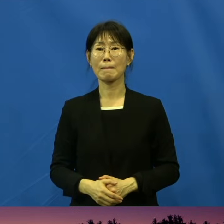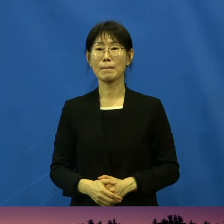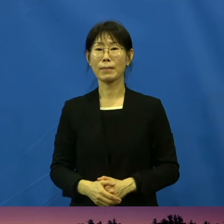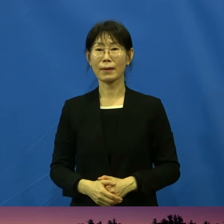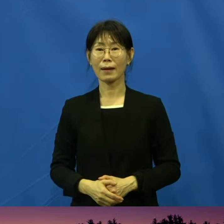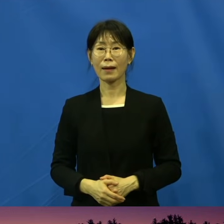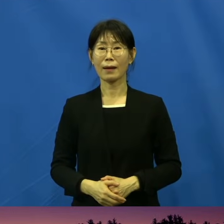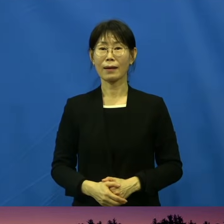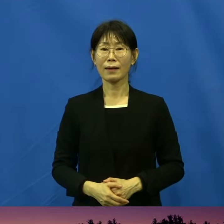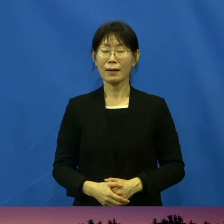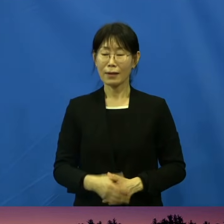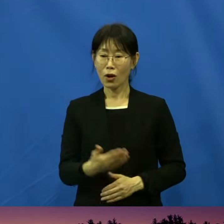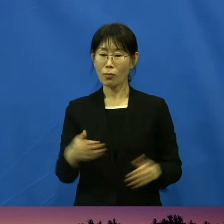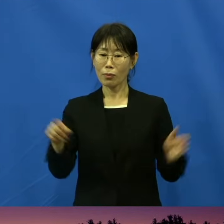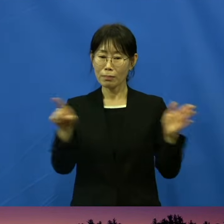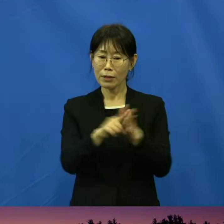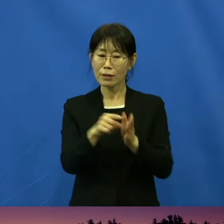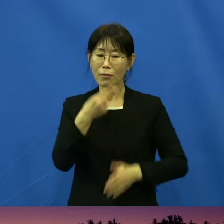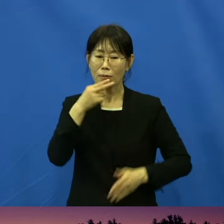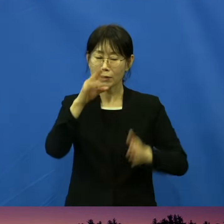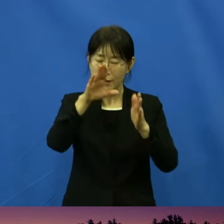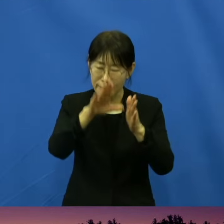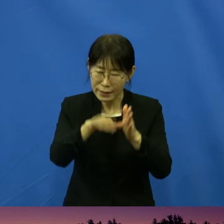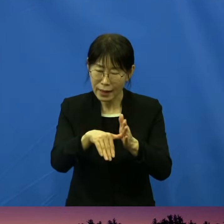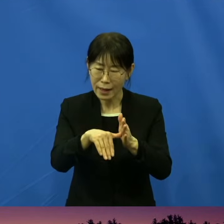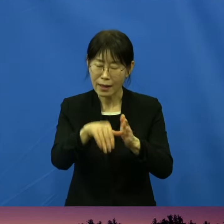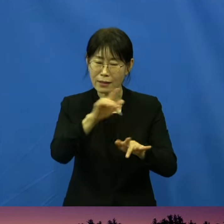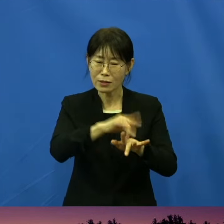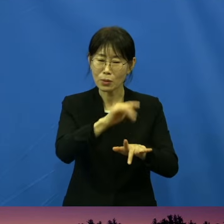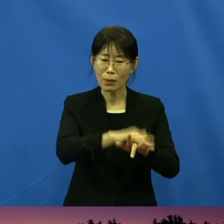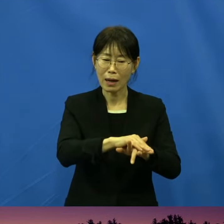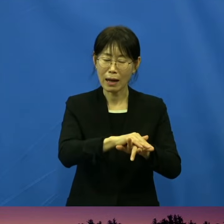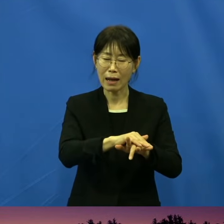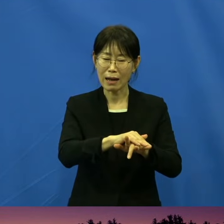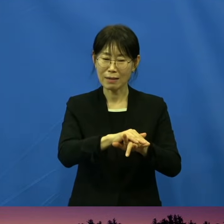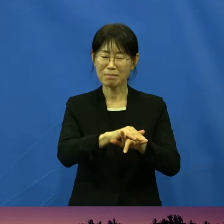물론 여러분, 이전의 삶의 방식이 우리 안에 남아있어서 불순종할 때가 있습니다.